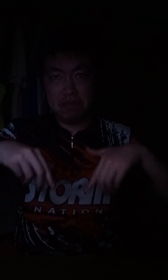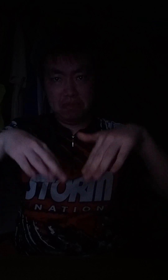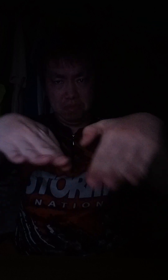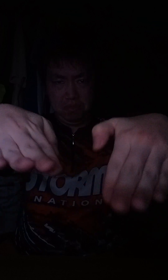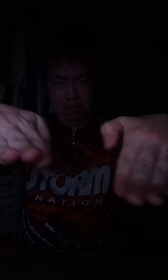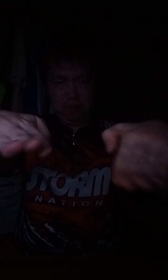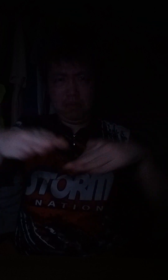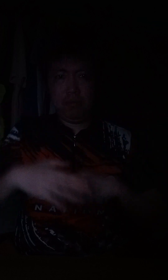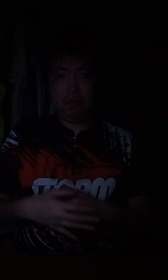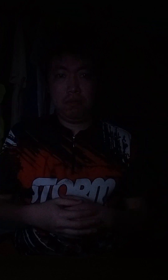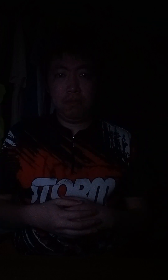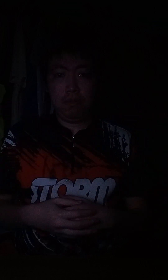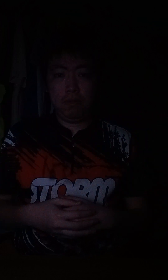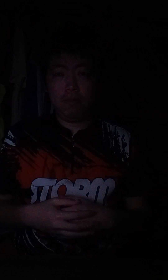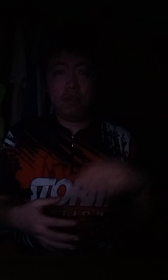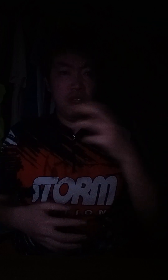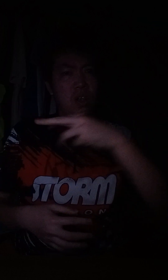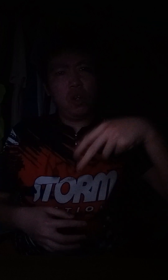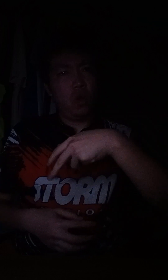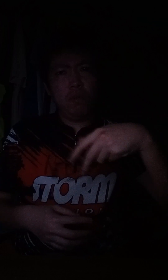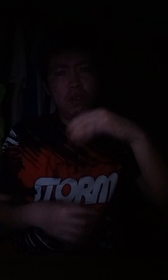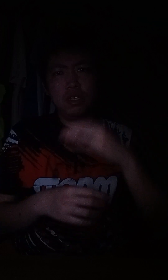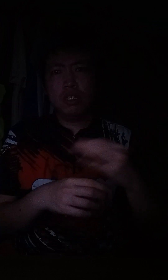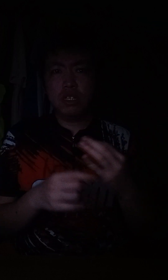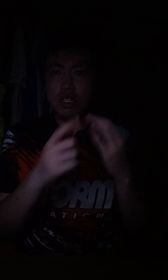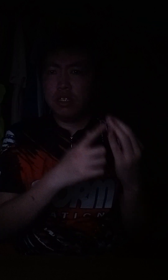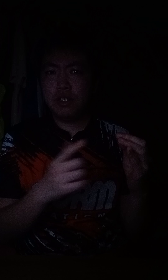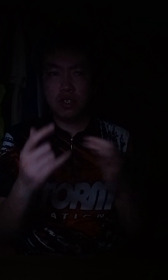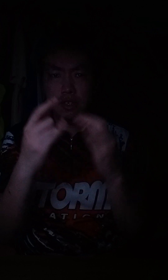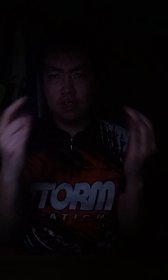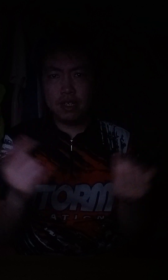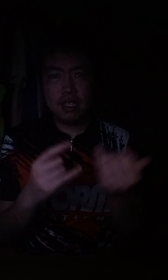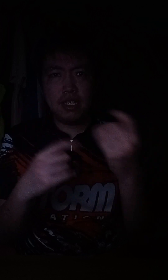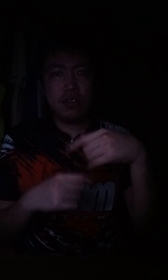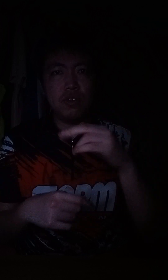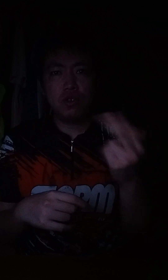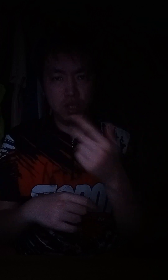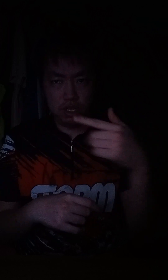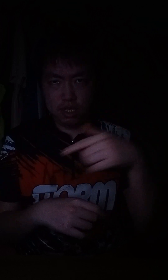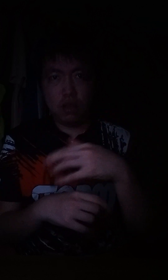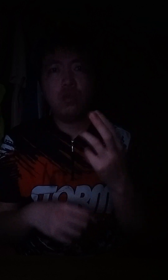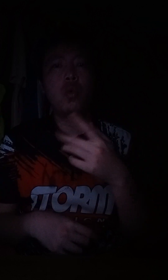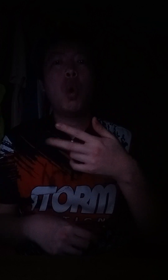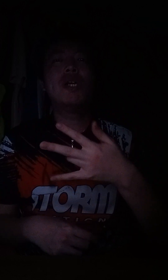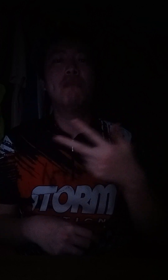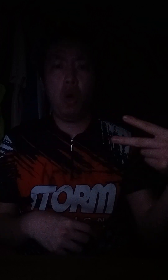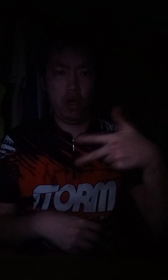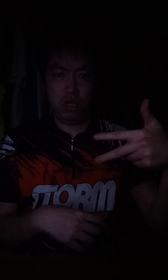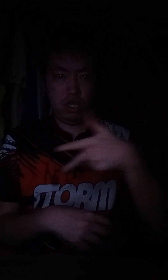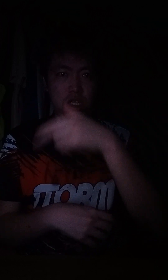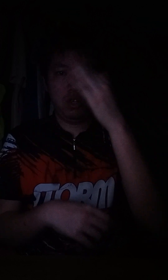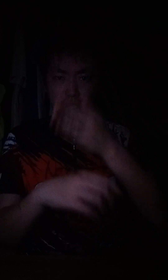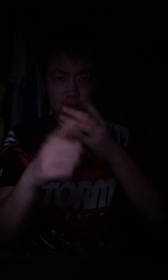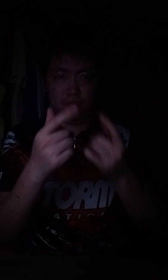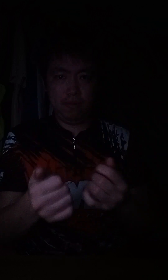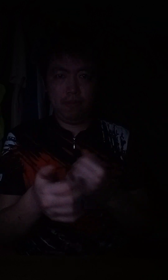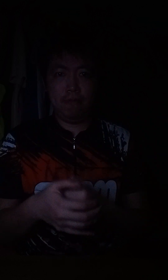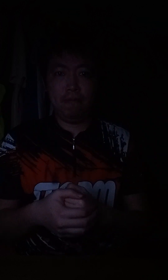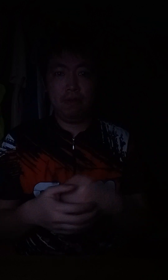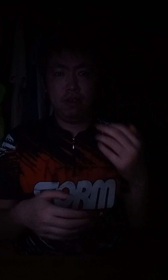거예요. 사고 버스 인근 산업단지에 식품 제조업체 직원을 태운 통근버스였습니다. 기사까지